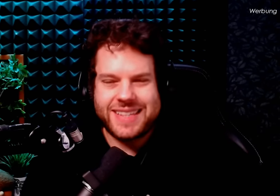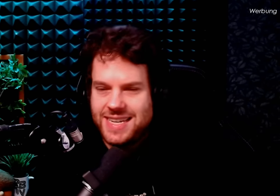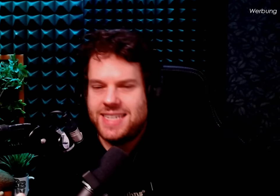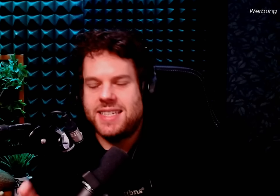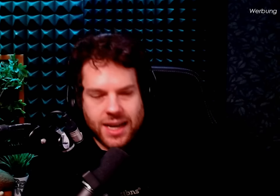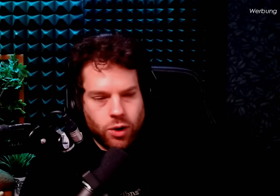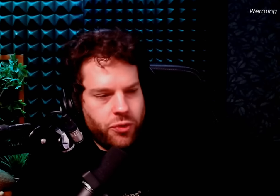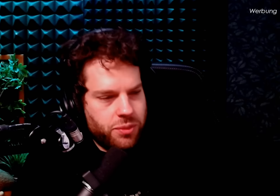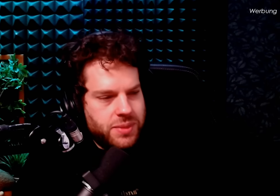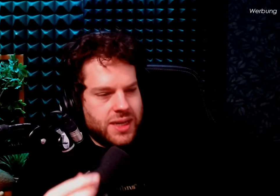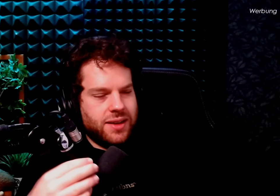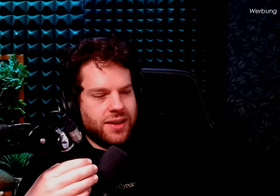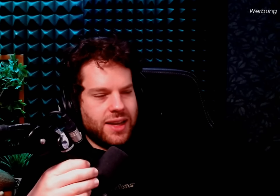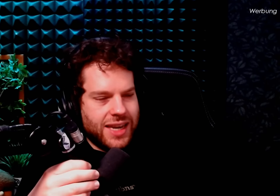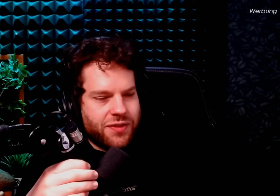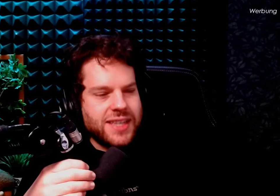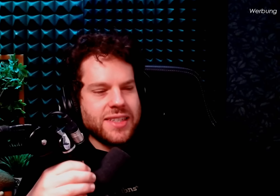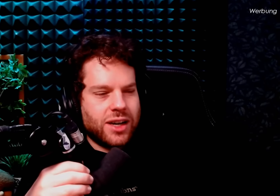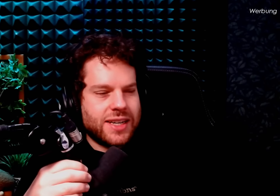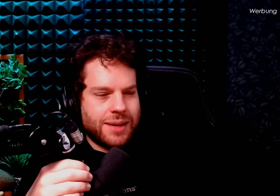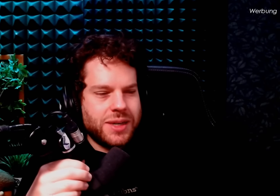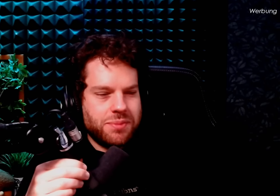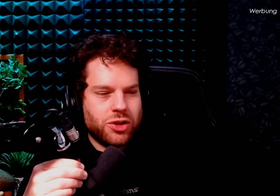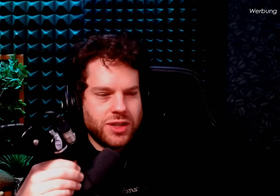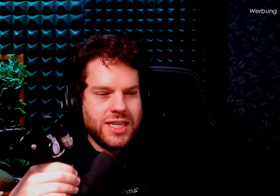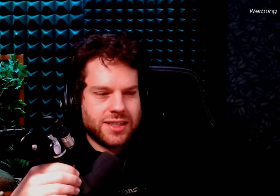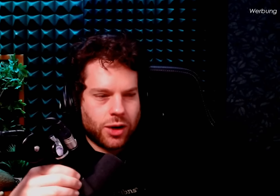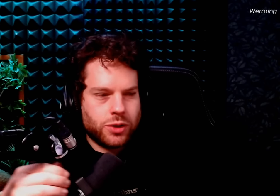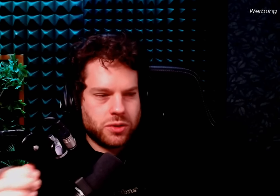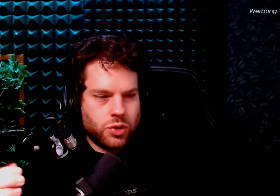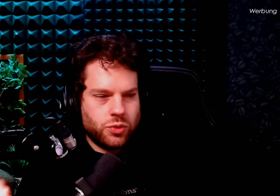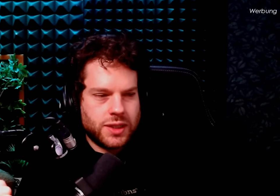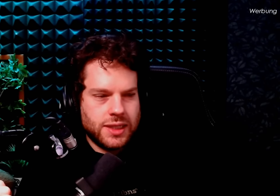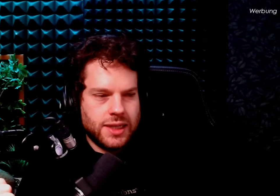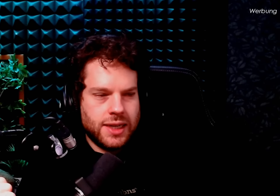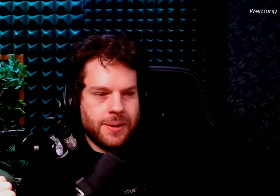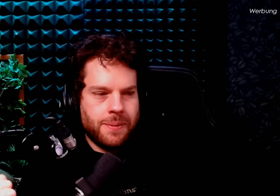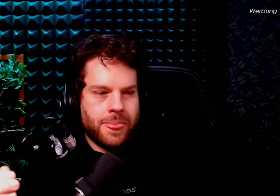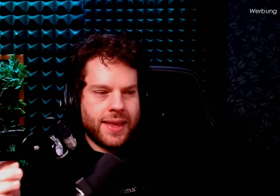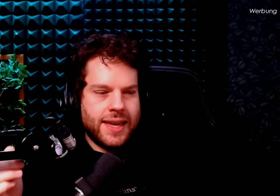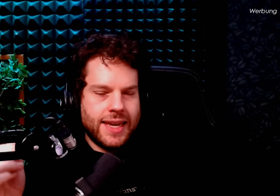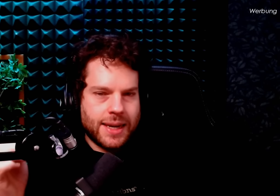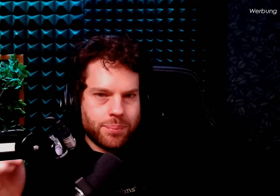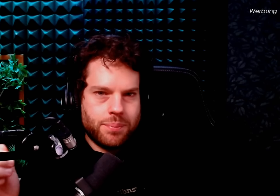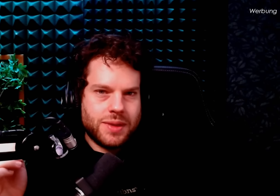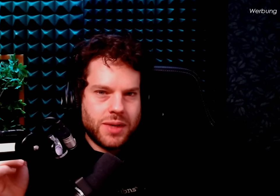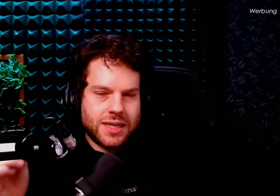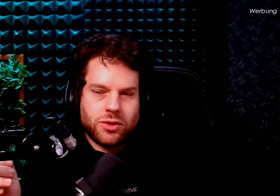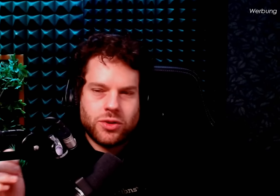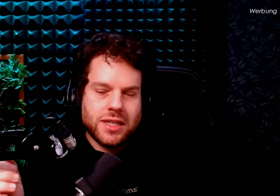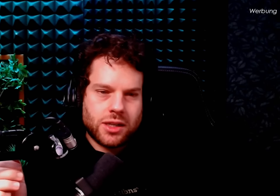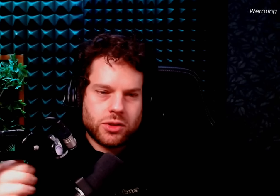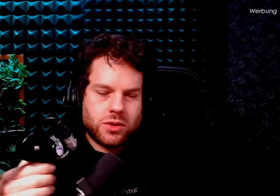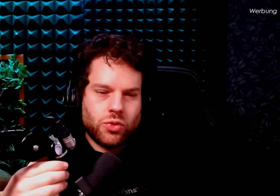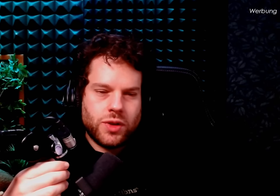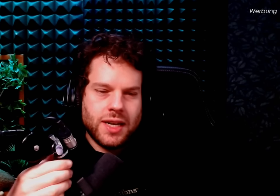Tatsächlich ein Traum von mir. Ich weiß nicht, das habe ich mich noch nie getraut zu tun. Ich habe mich das noch nie getraut zu tun.